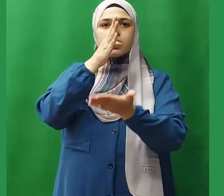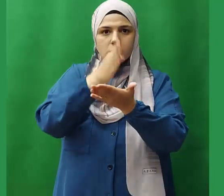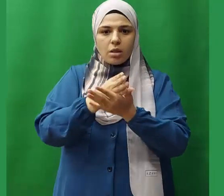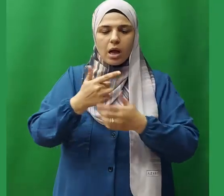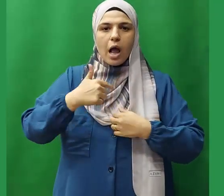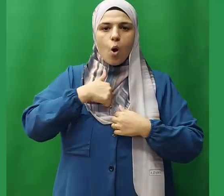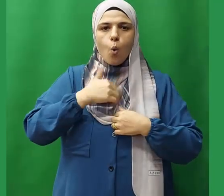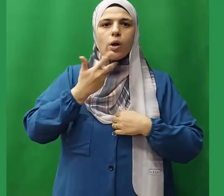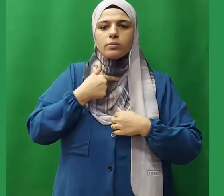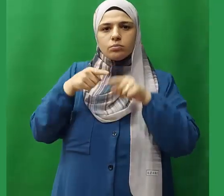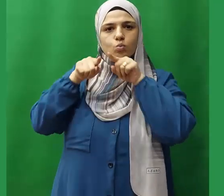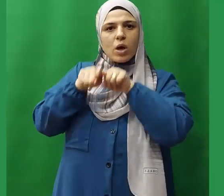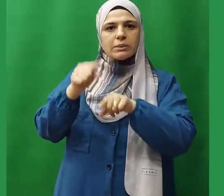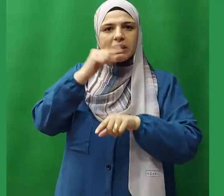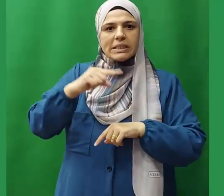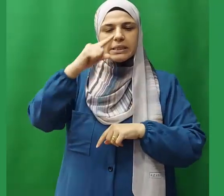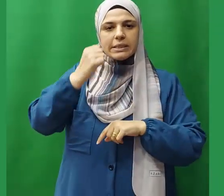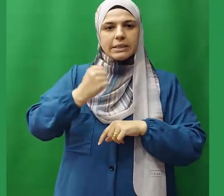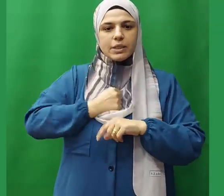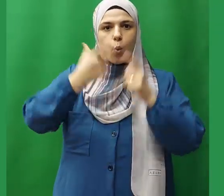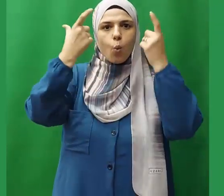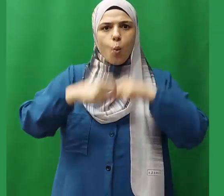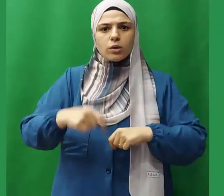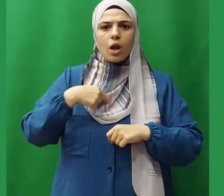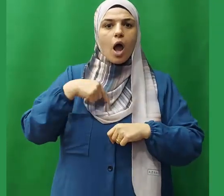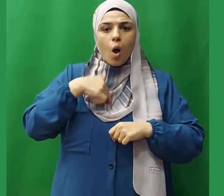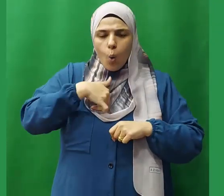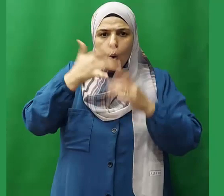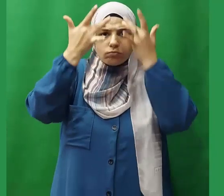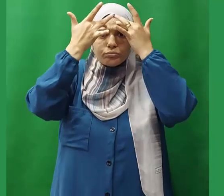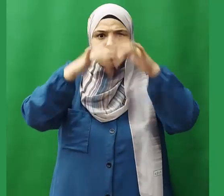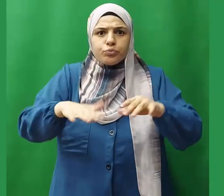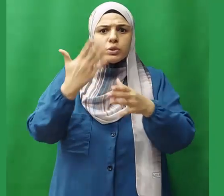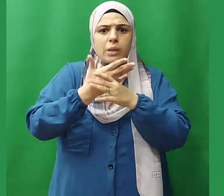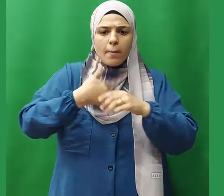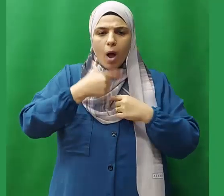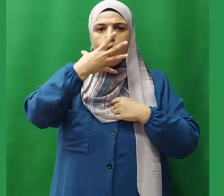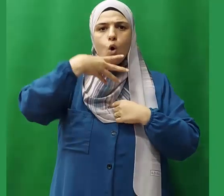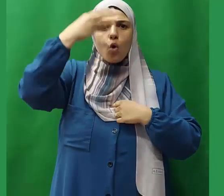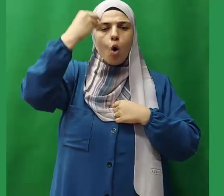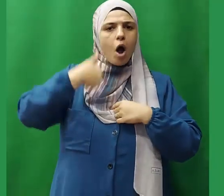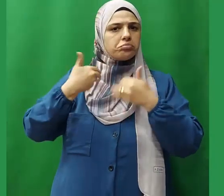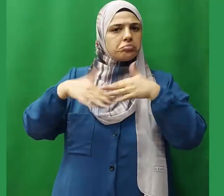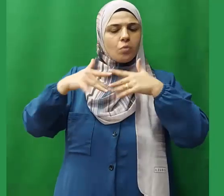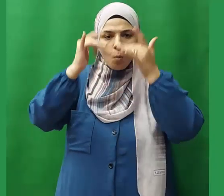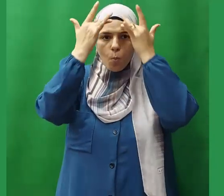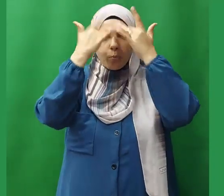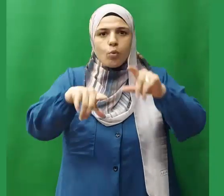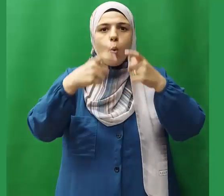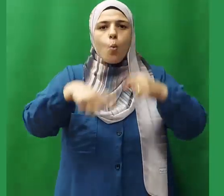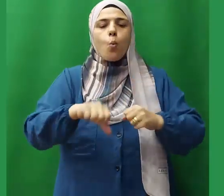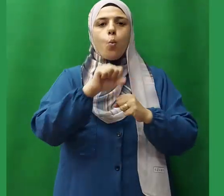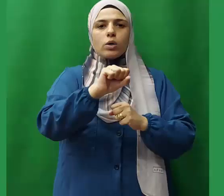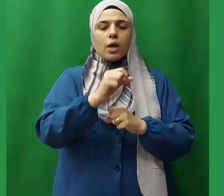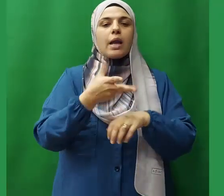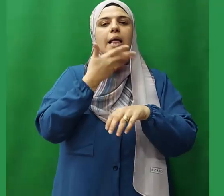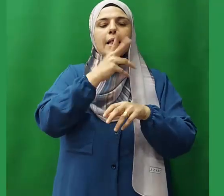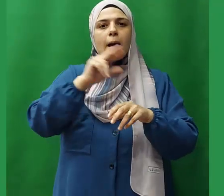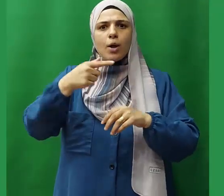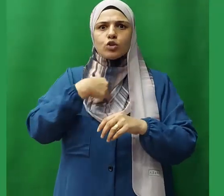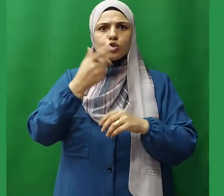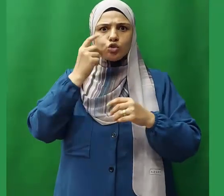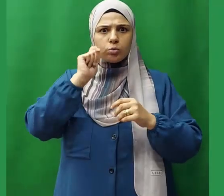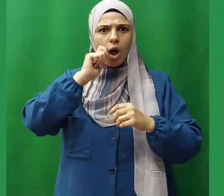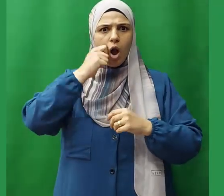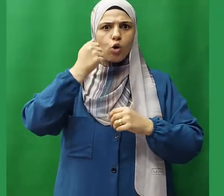انتمائه الى دينه ووطنه فضحها من اجل ذلك بالغالي والنفيس كما انه